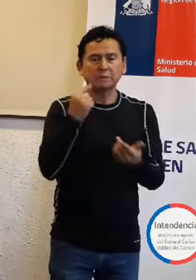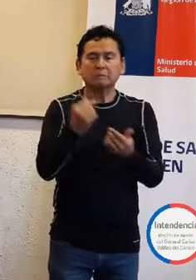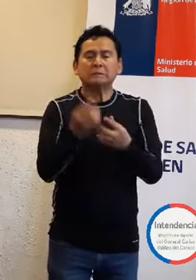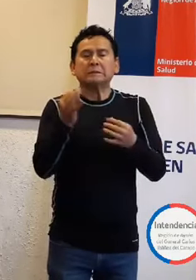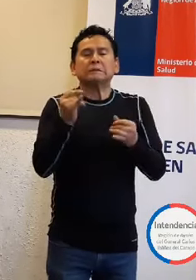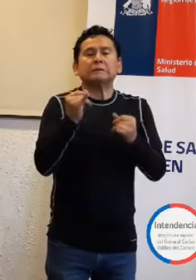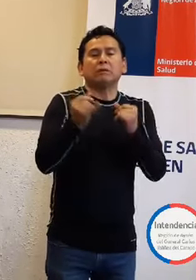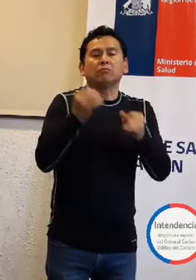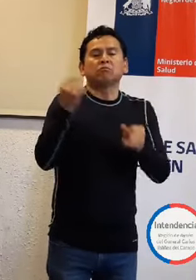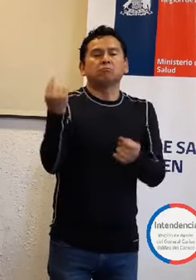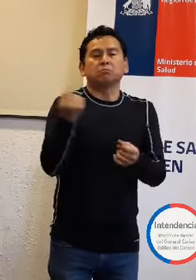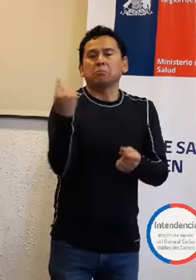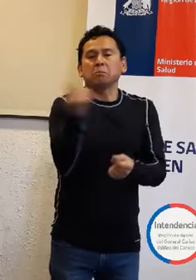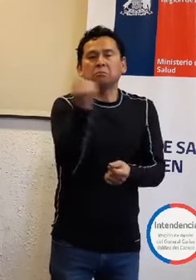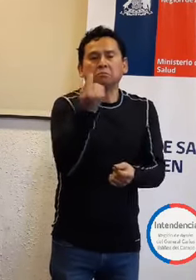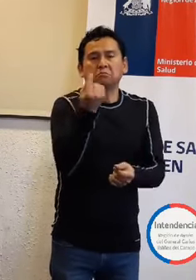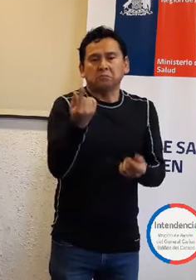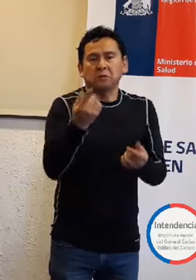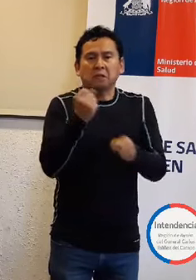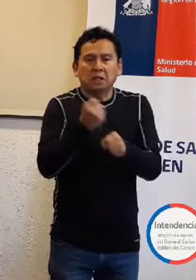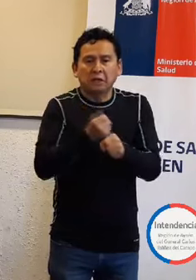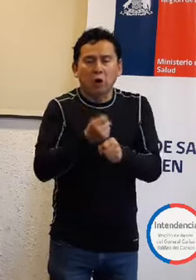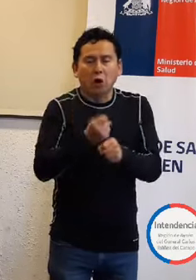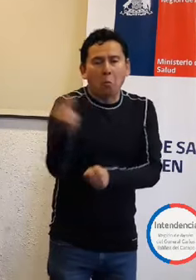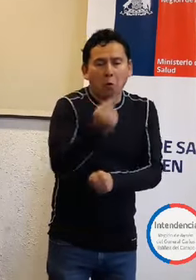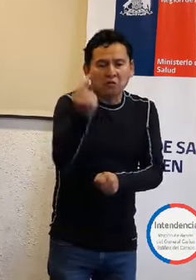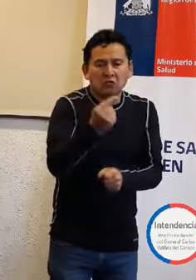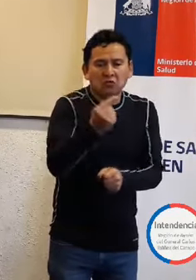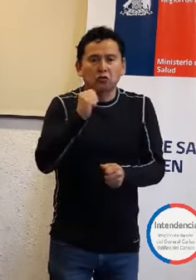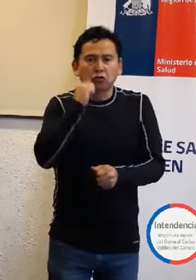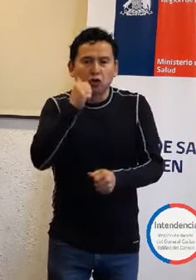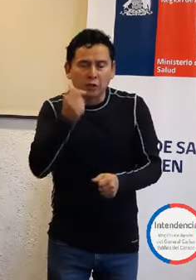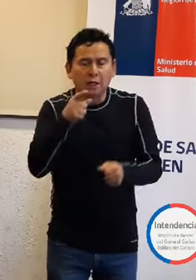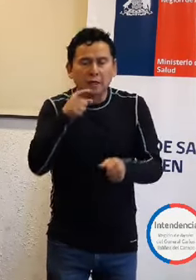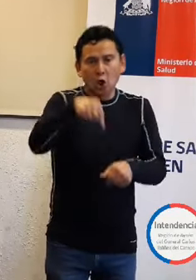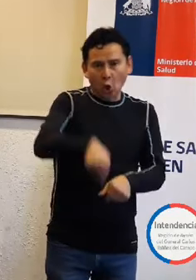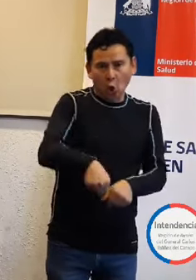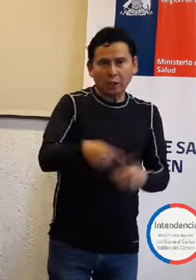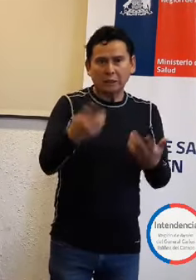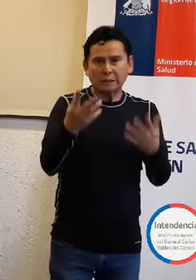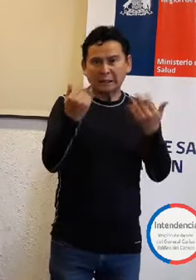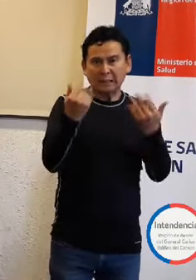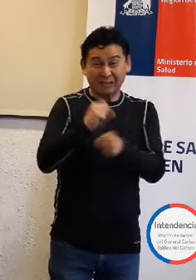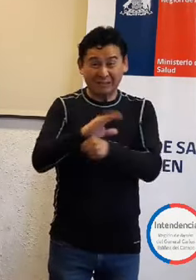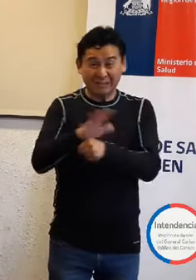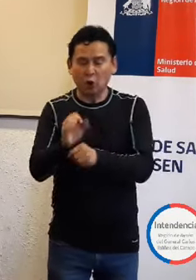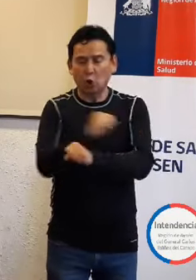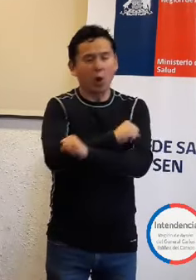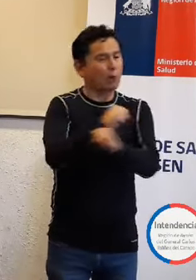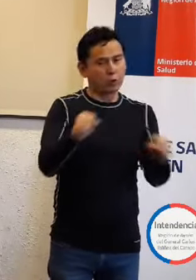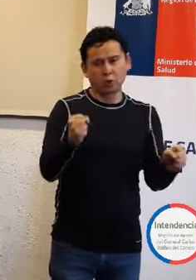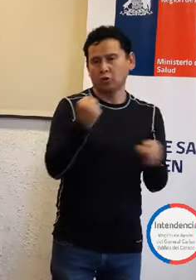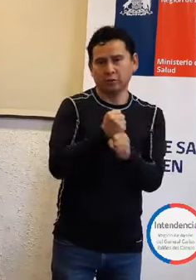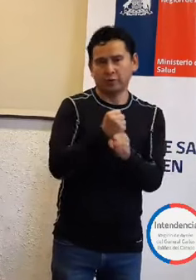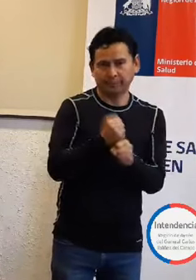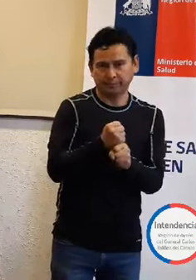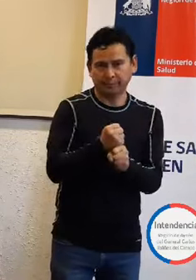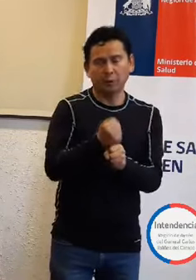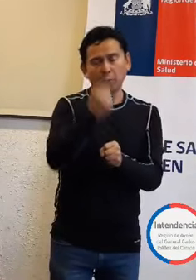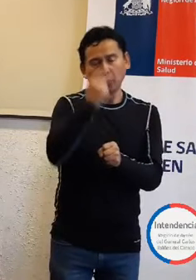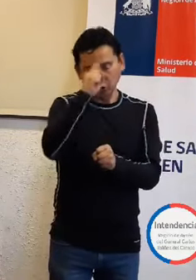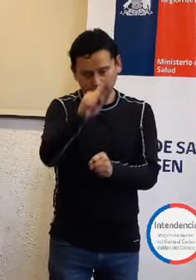informales, producto muchas veces del trabajo del día a día y que hoy en virtud de esta pandemia no han podido realizar. Por